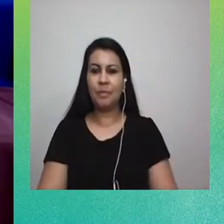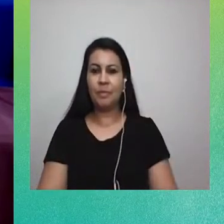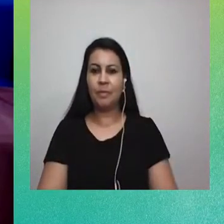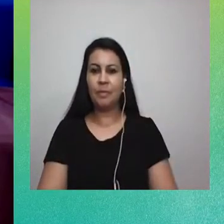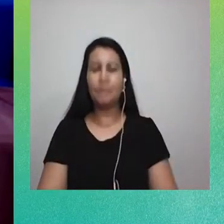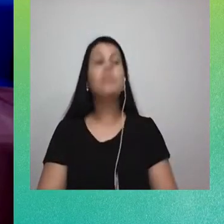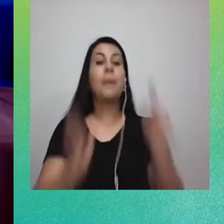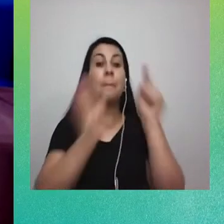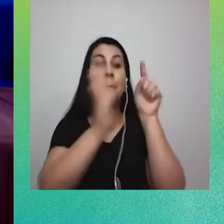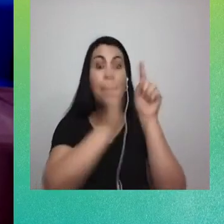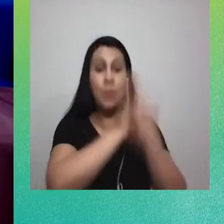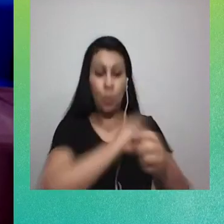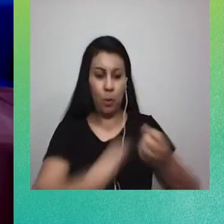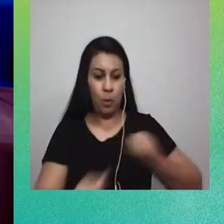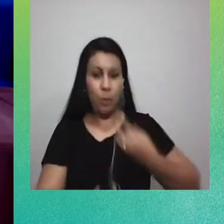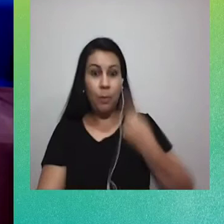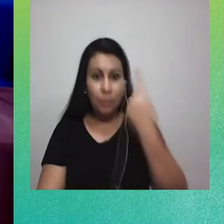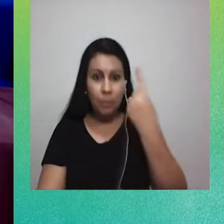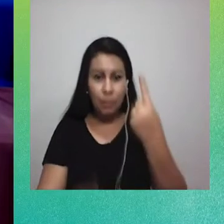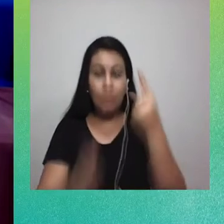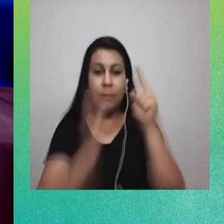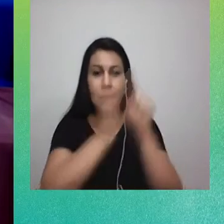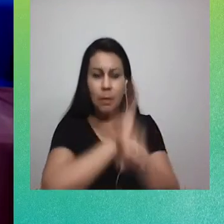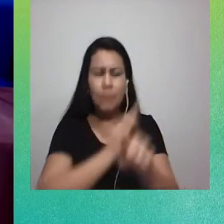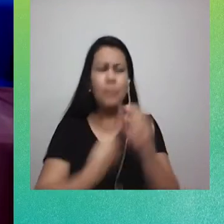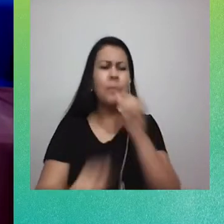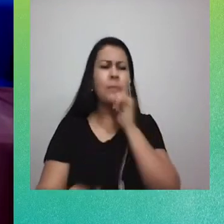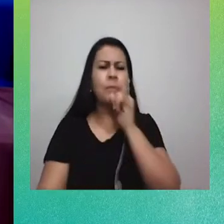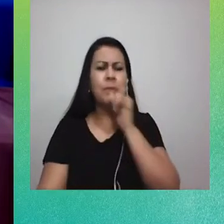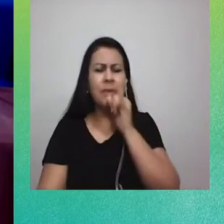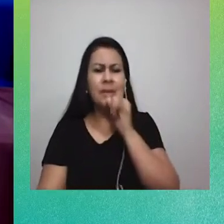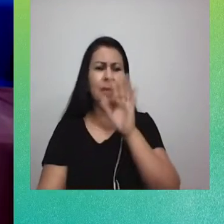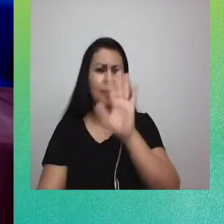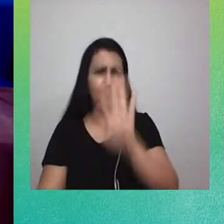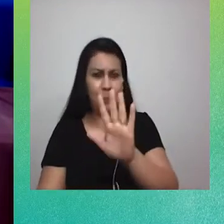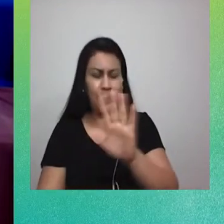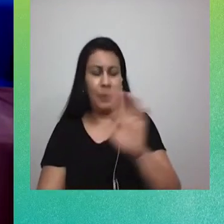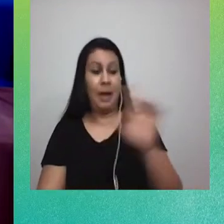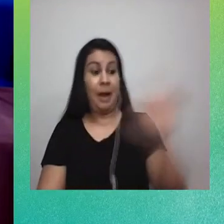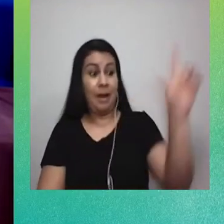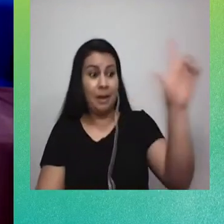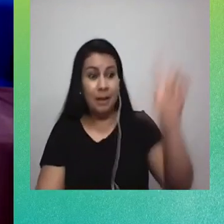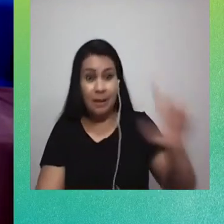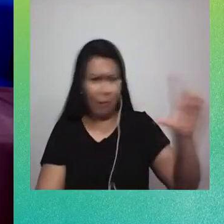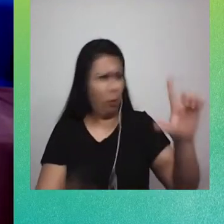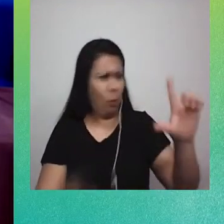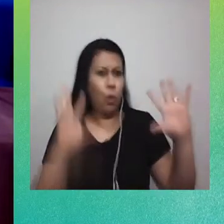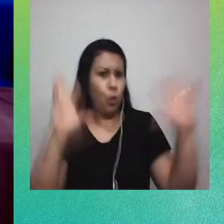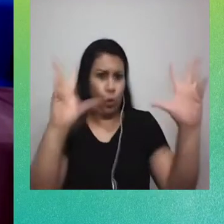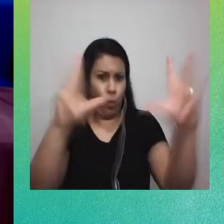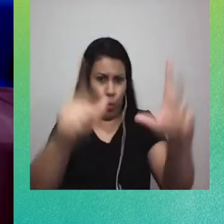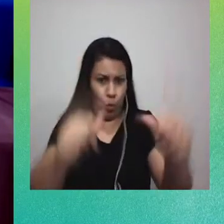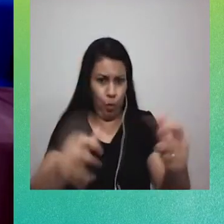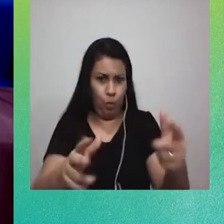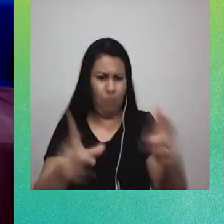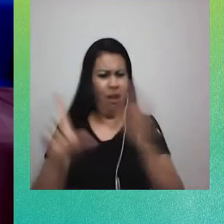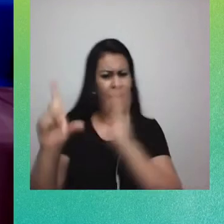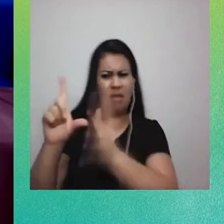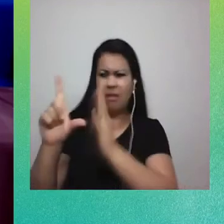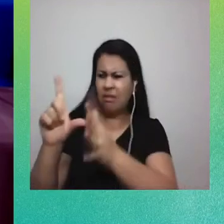A pergunta número 1 é, Rachel, qual a relação entre a literatura no geral e a letras